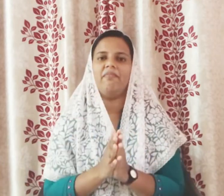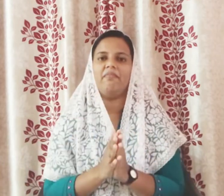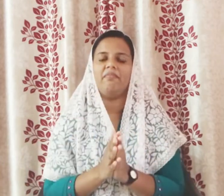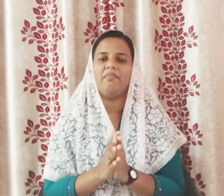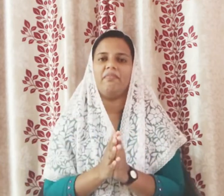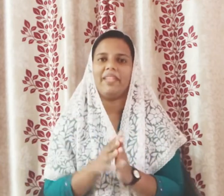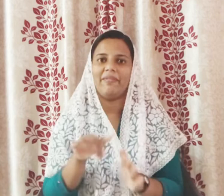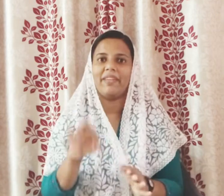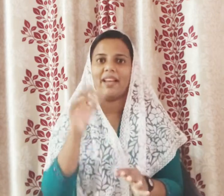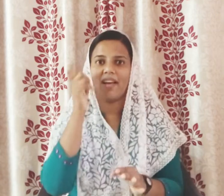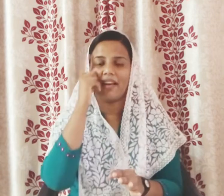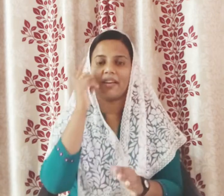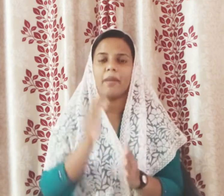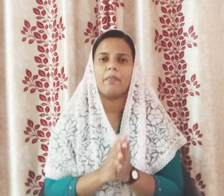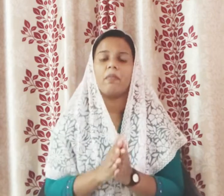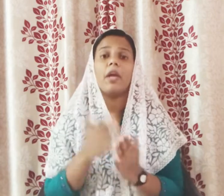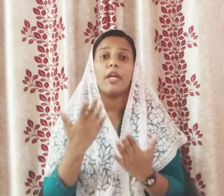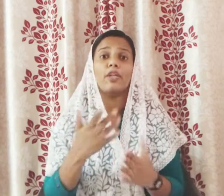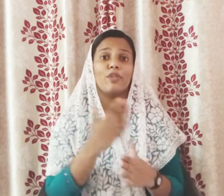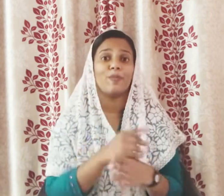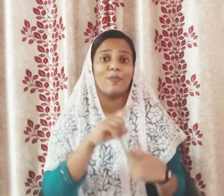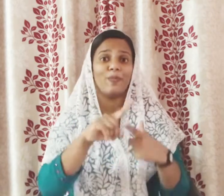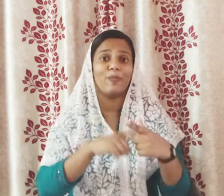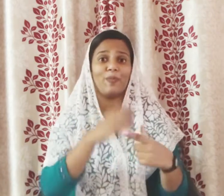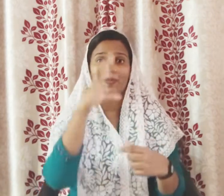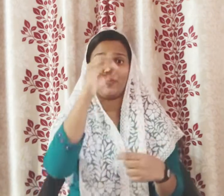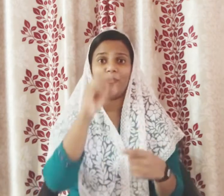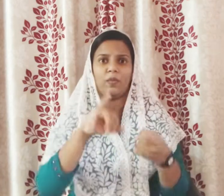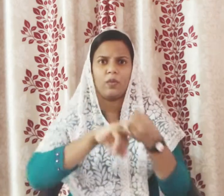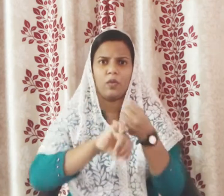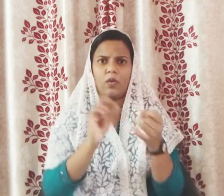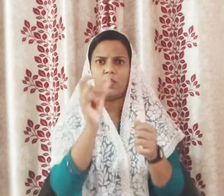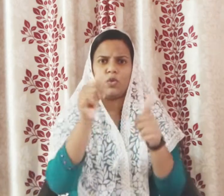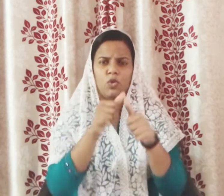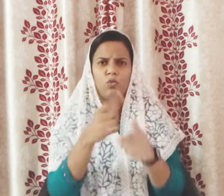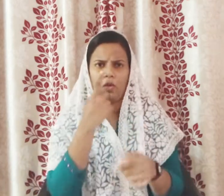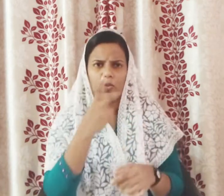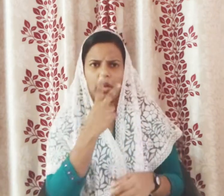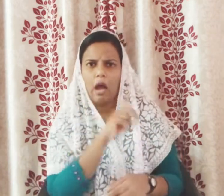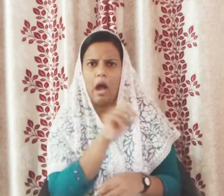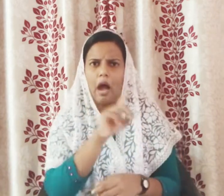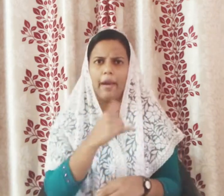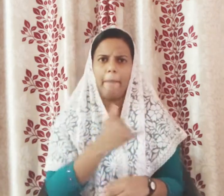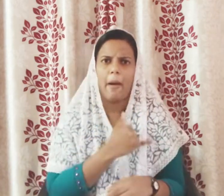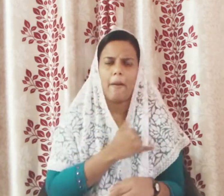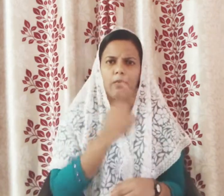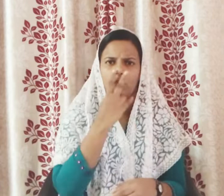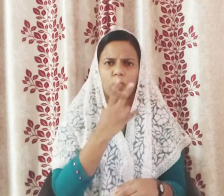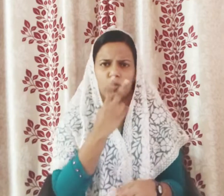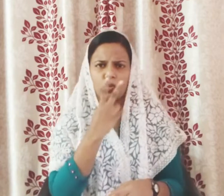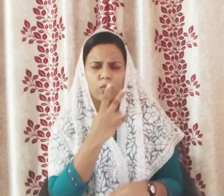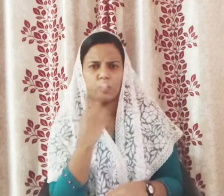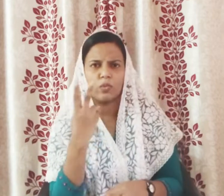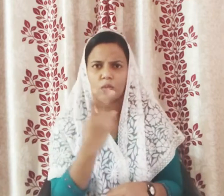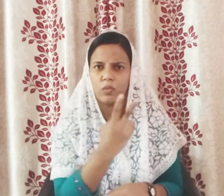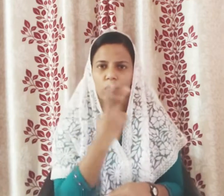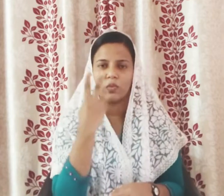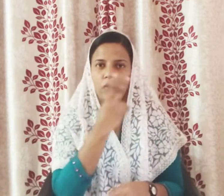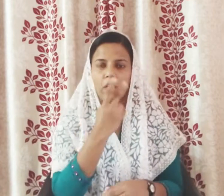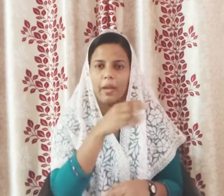ഇവിടെ അവൻ എന്തോ ചെയ്തു, ഇവരെ എല്ലാവരെയും പരിശോധിക്കാൻ തീരുമാനിച്ചു. അങ്ങനെ പരിശോധിച്ച് പതിനെട്ടാം അധ്യായം